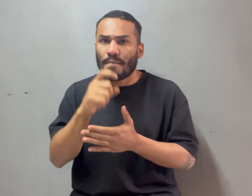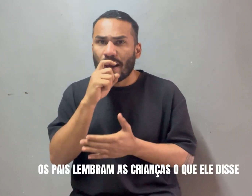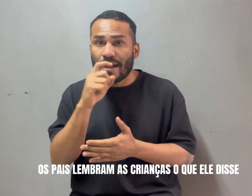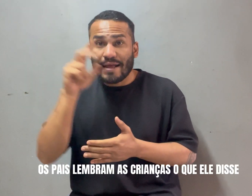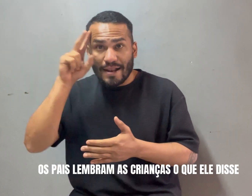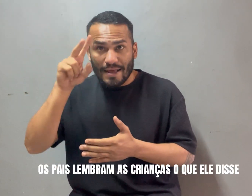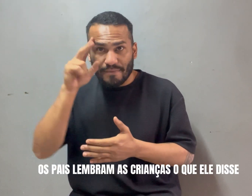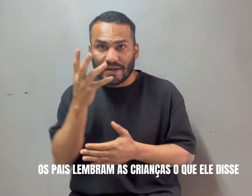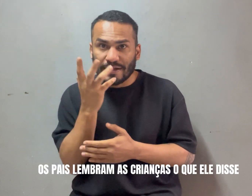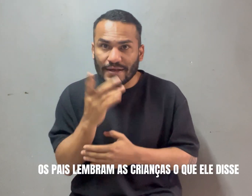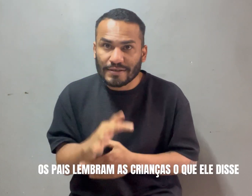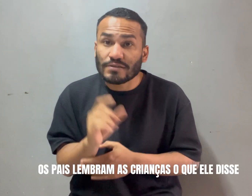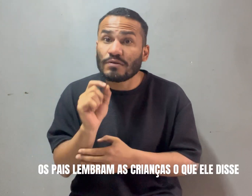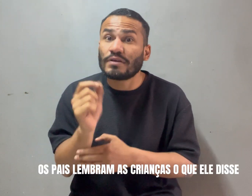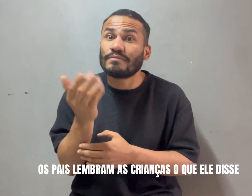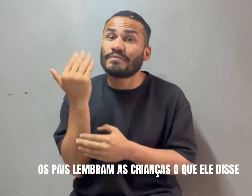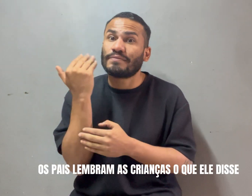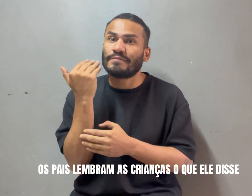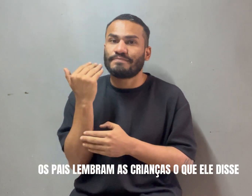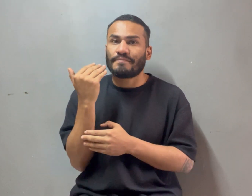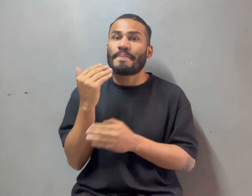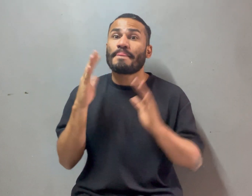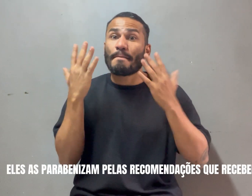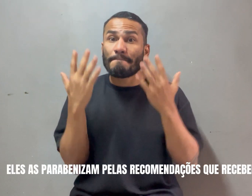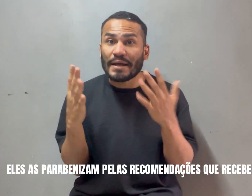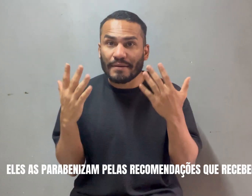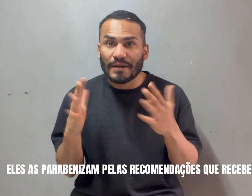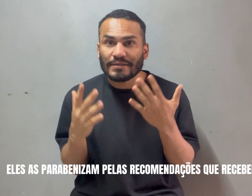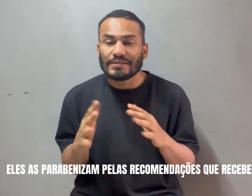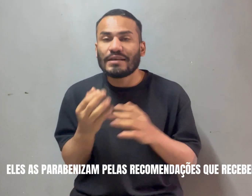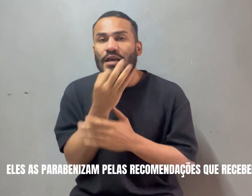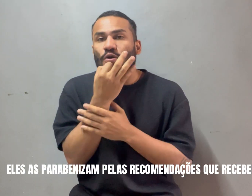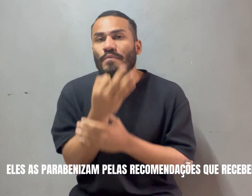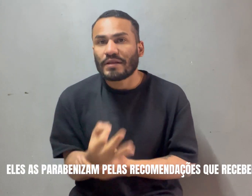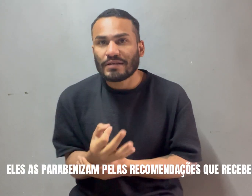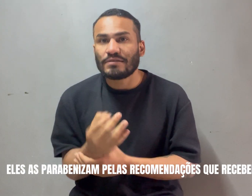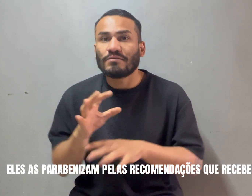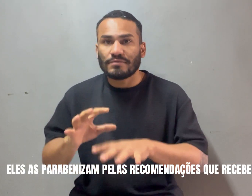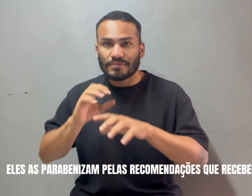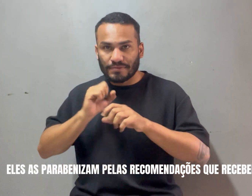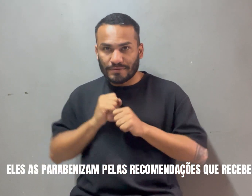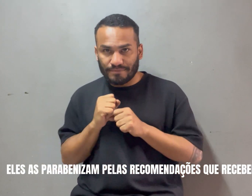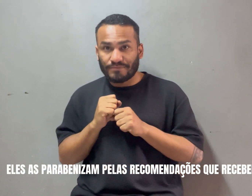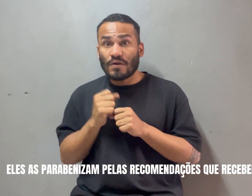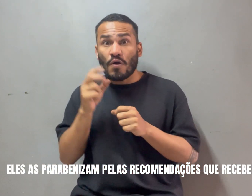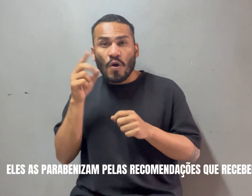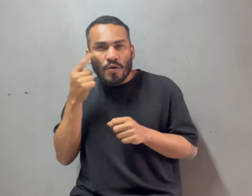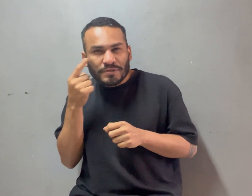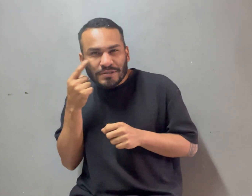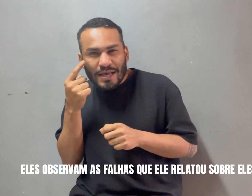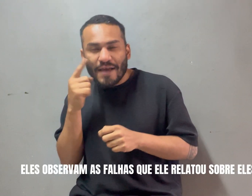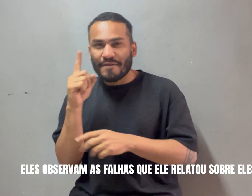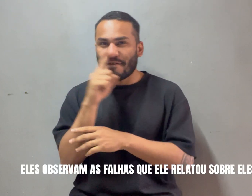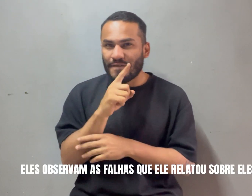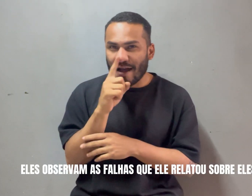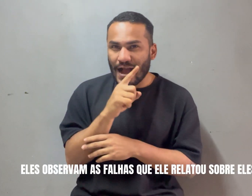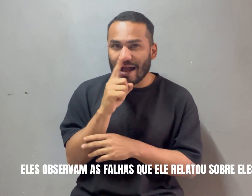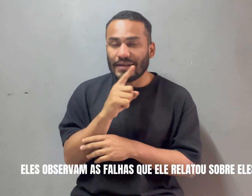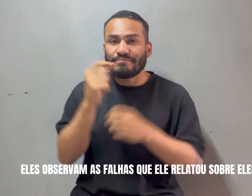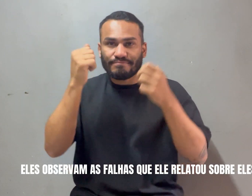Os pais lembram às crianças o que ele disse. Eles as parabenizam pelas recomendações que receberam. Eles observam as falhas que